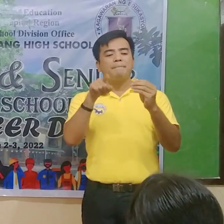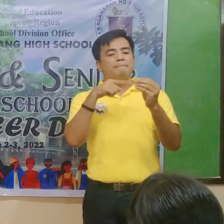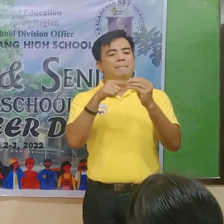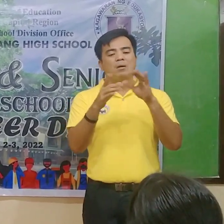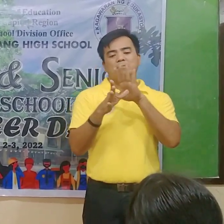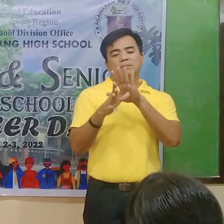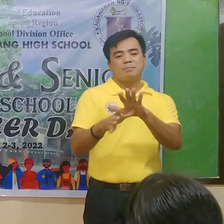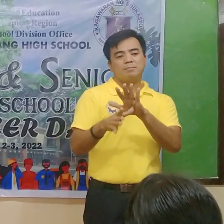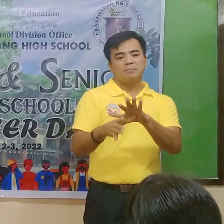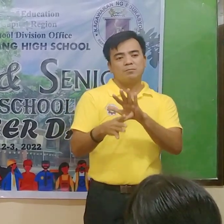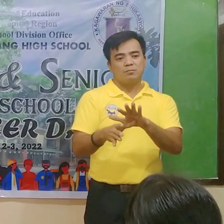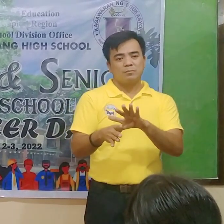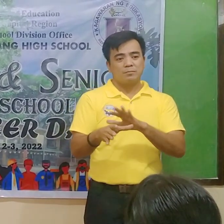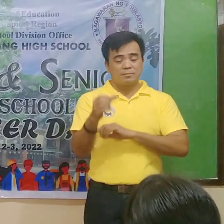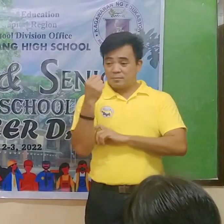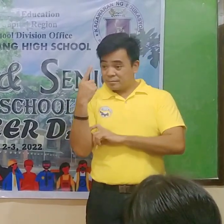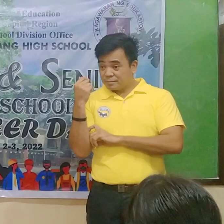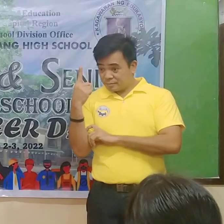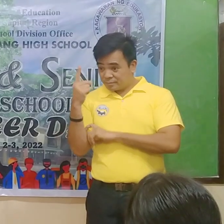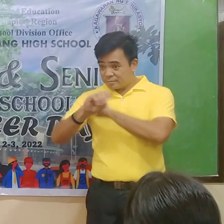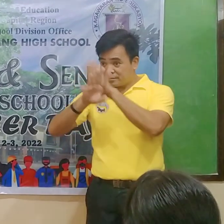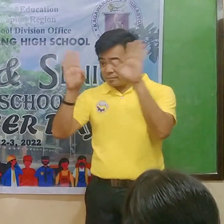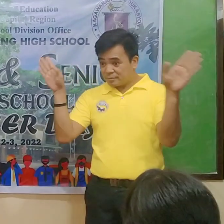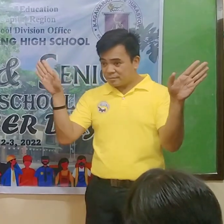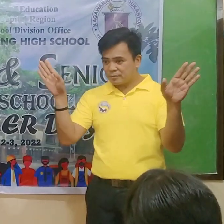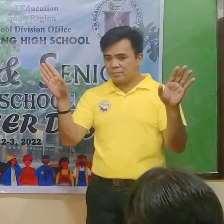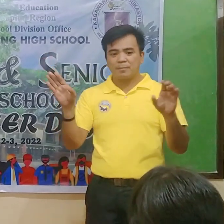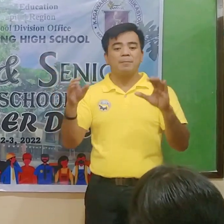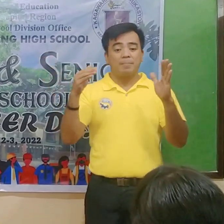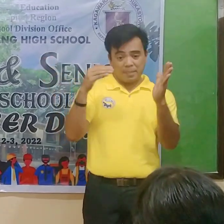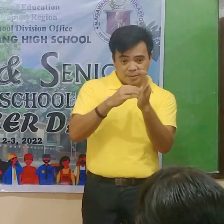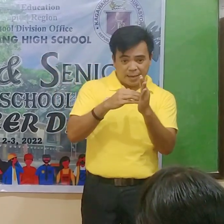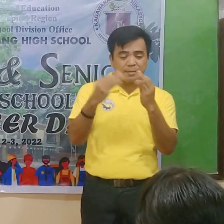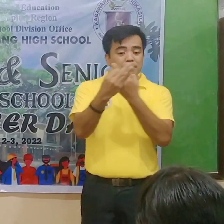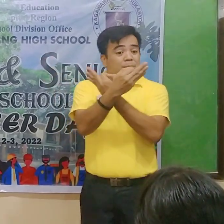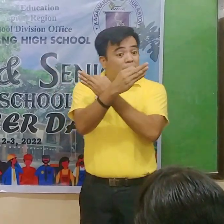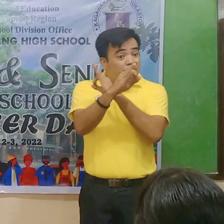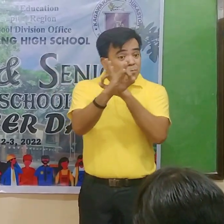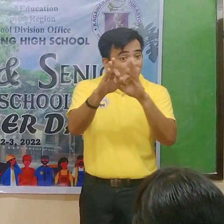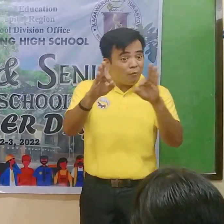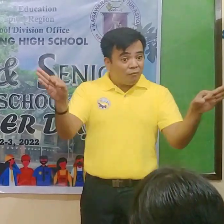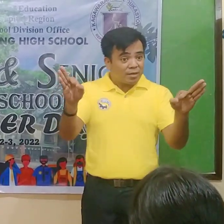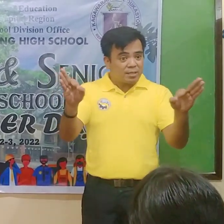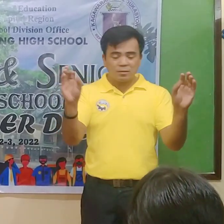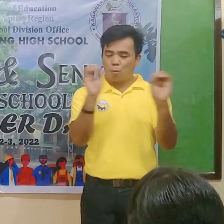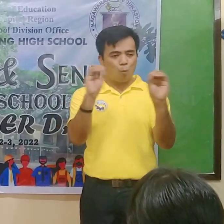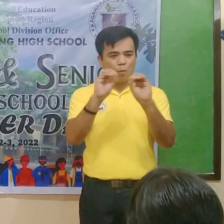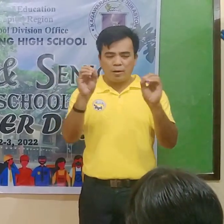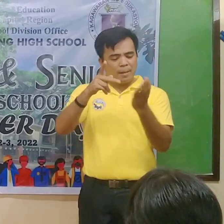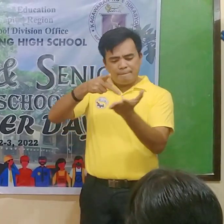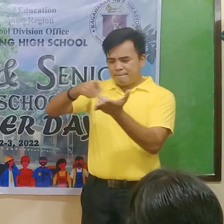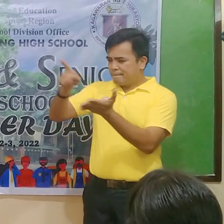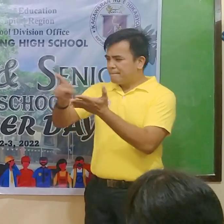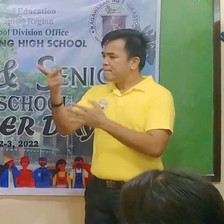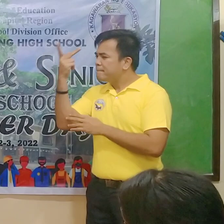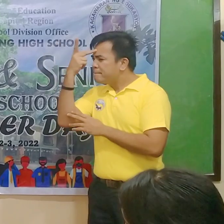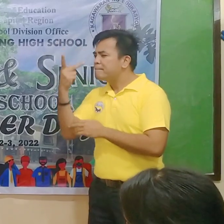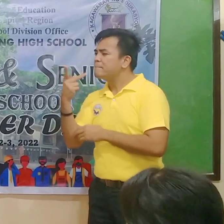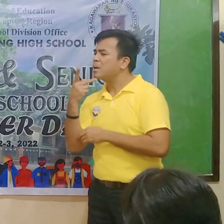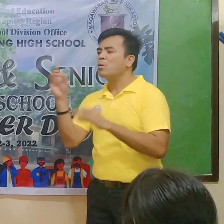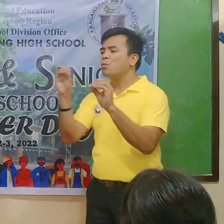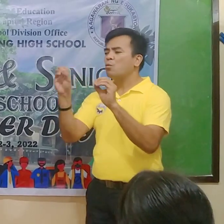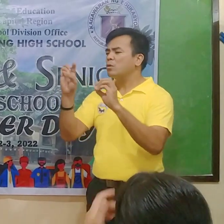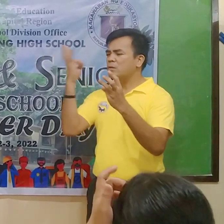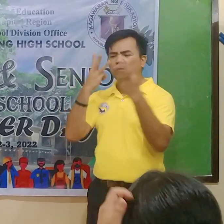nila. Okay po. So, wala po tayong miscellaneous fee, wala tayong hidden charges, wala po kayong alalahanin pagdating